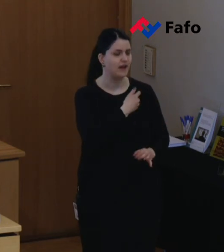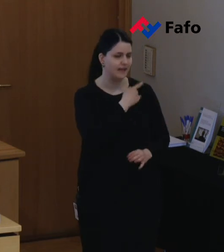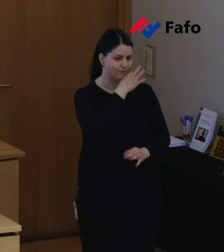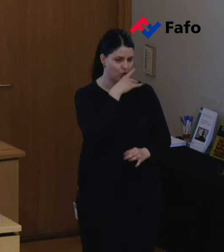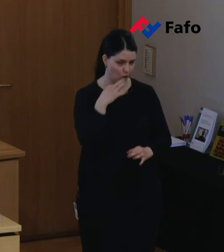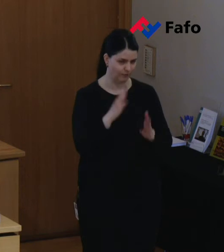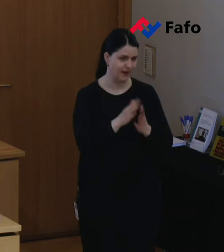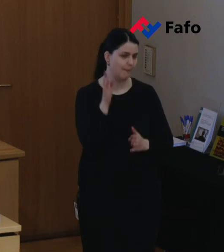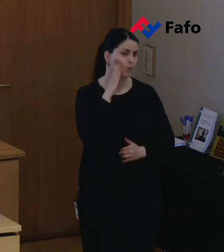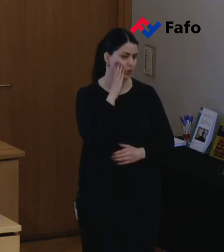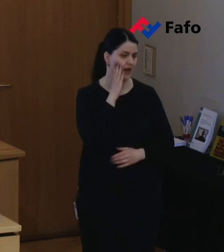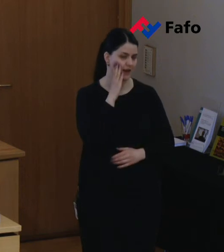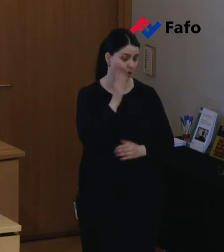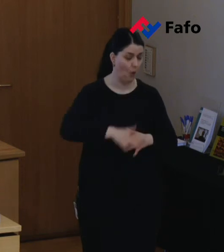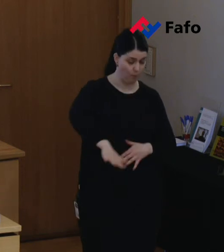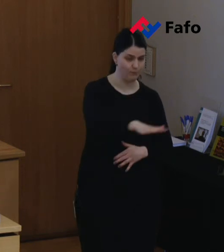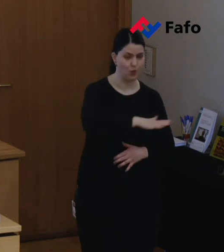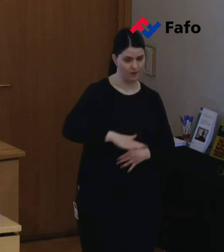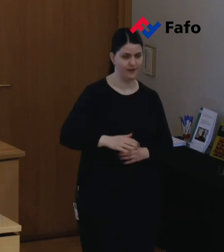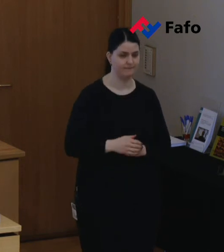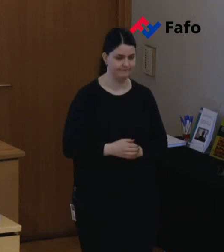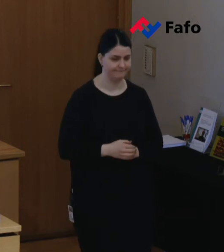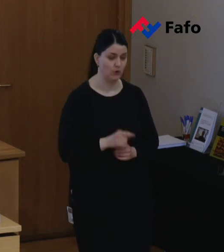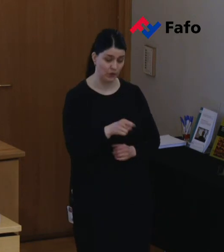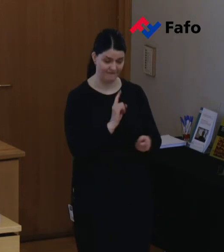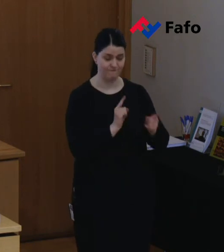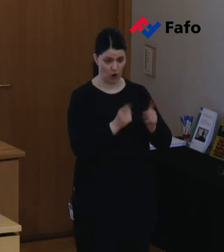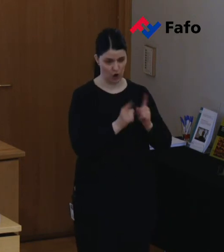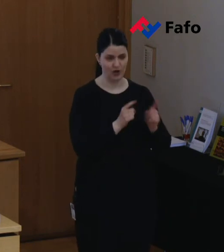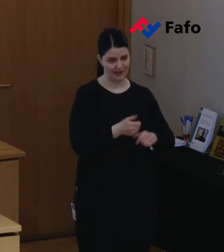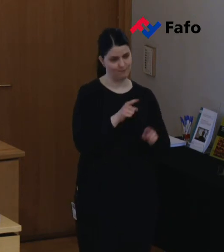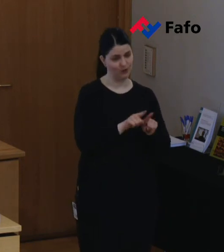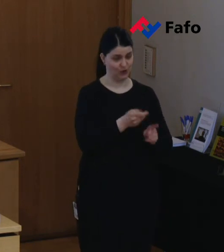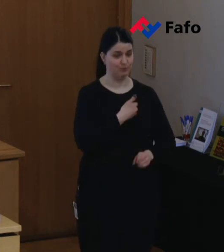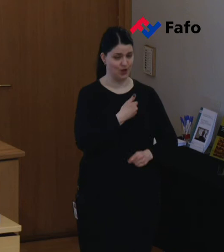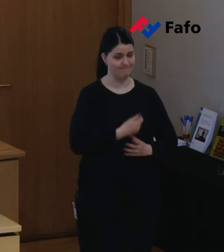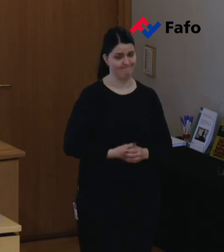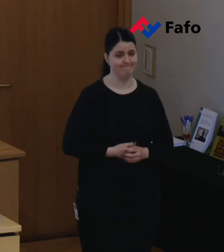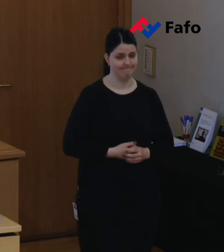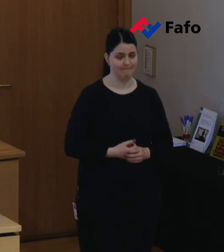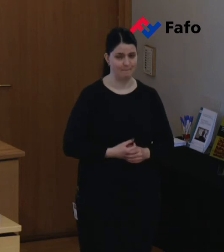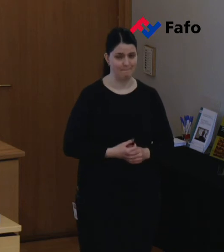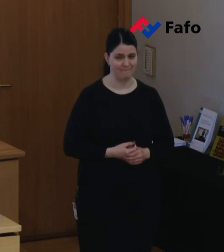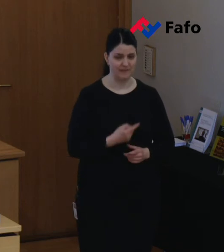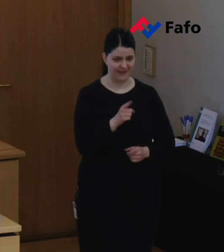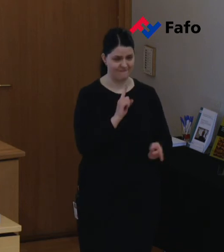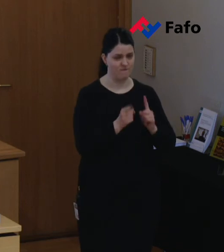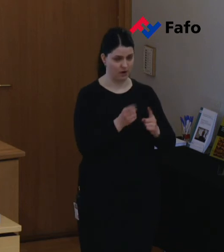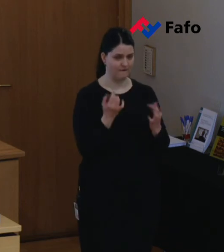med boligene og boligområdet. Og der kom jo valget inn. De hadde hatt en innvirkning om hvor de skulle bo.